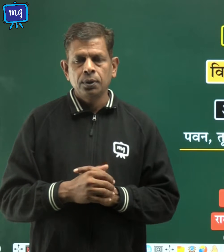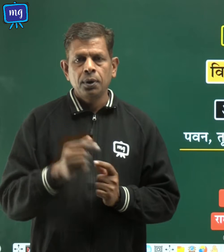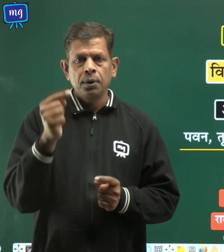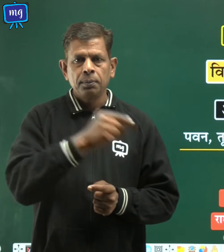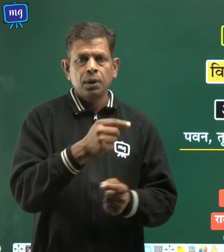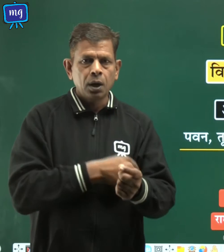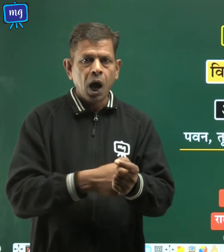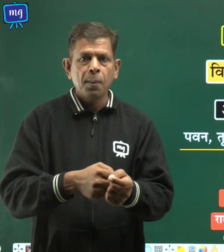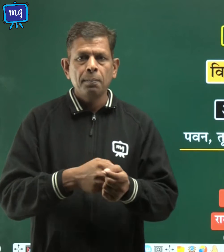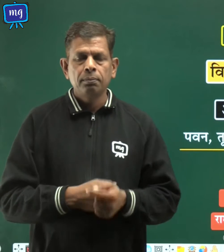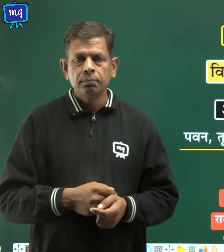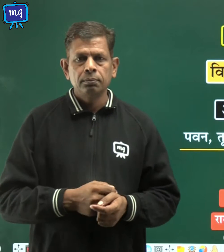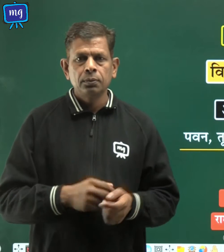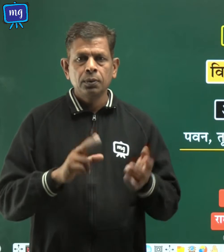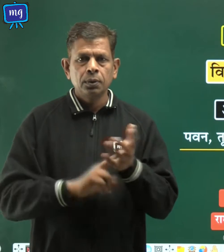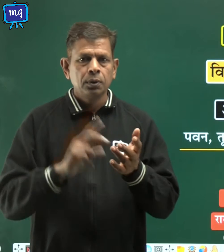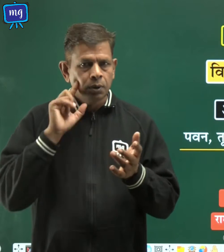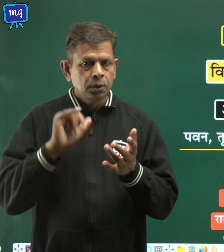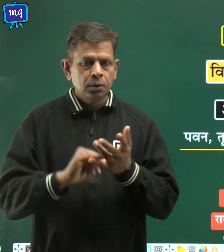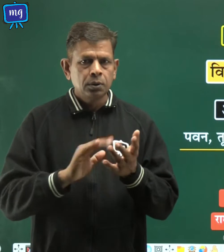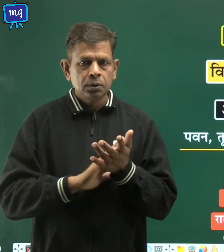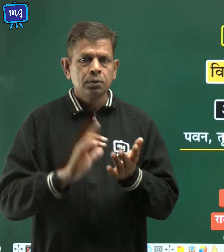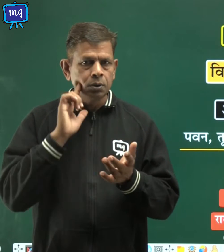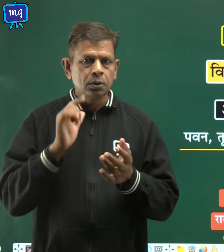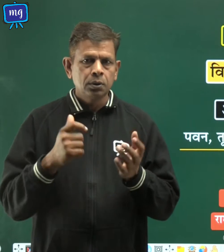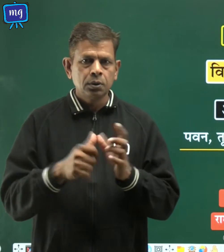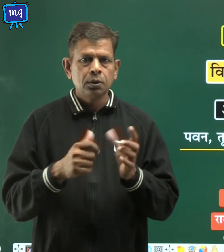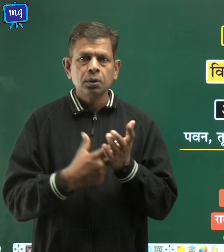मेरा नाम निशि अरोड़ा है